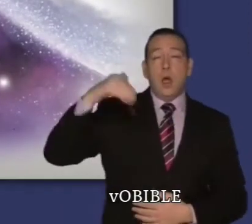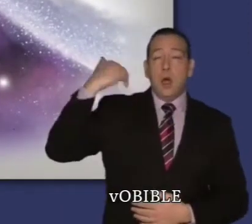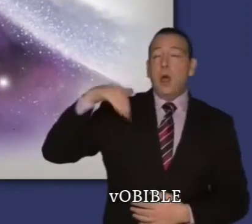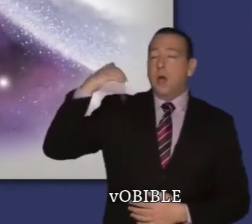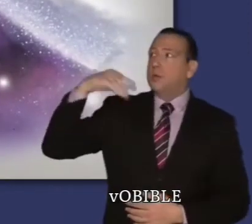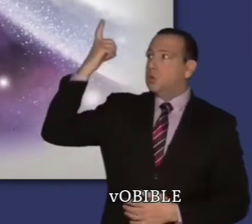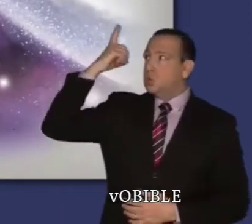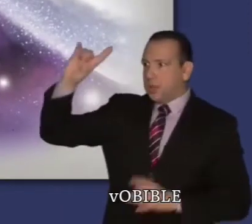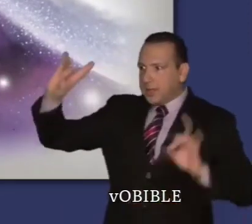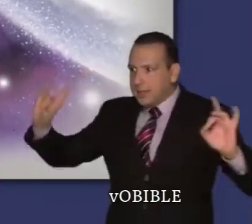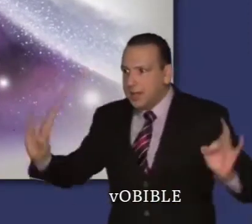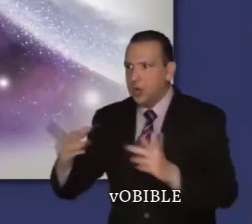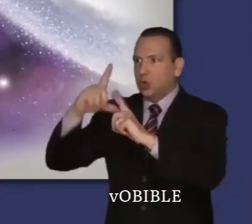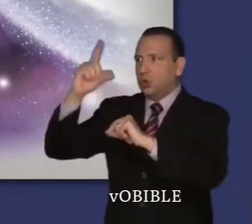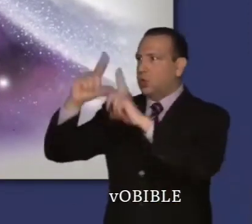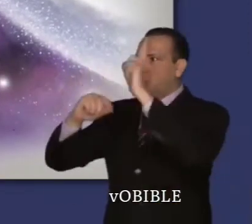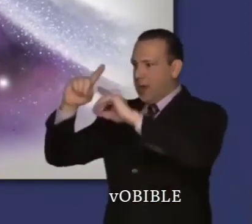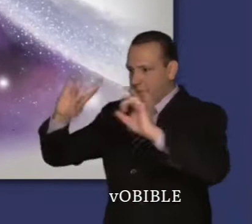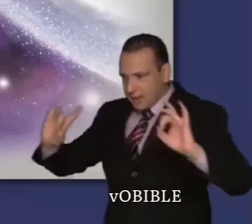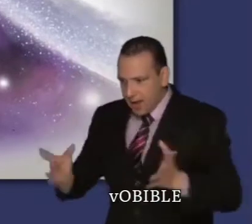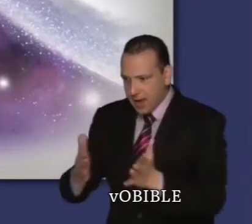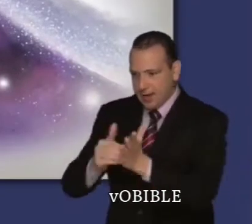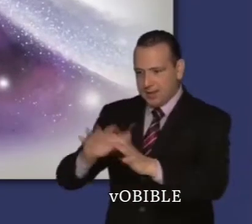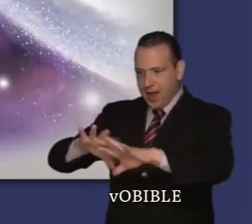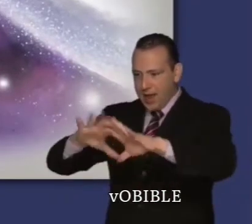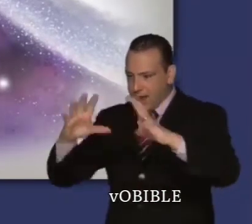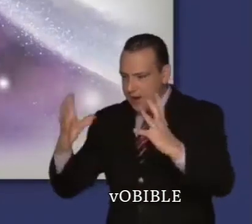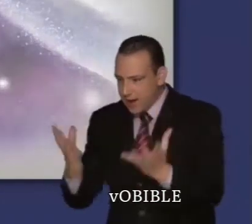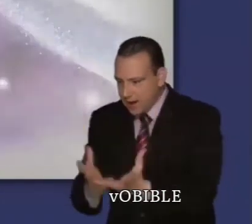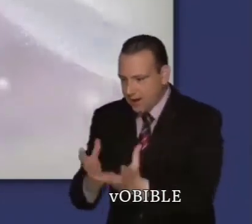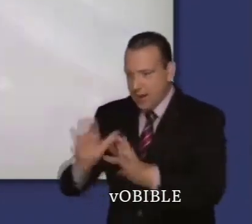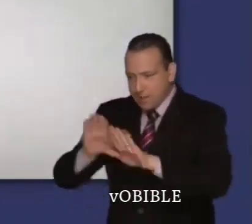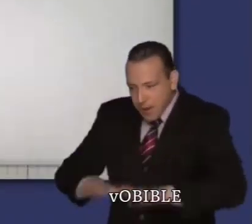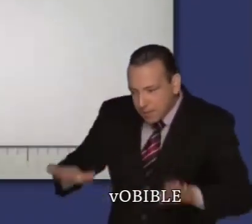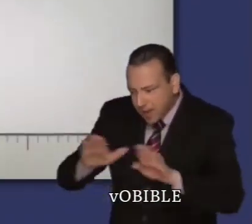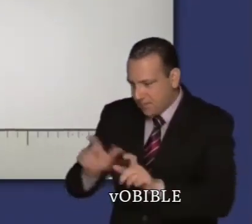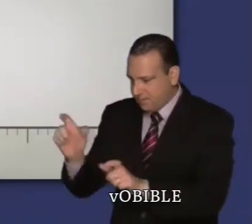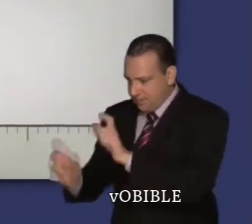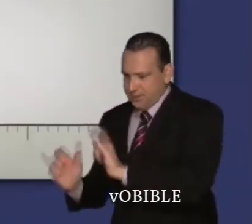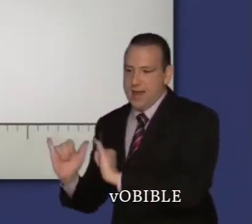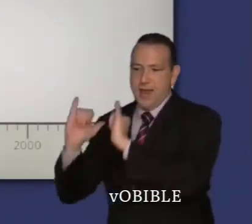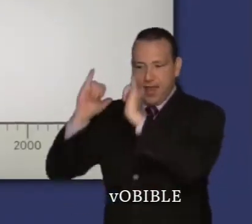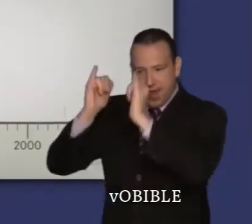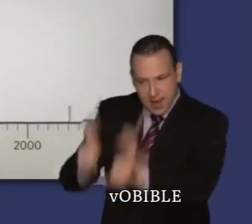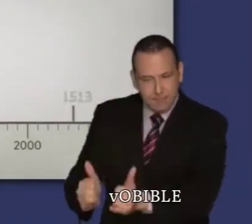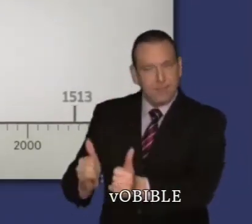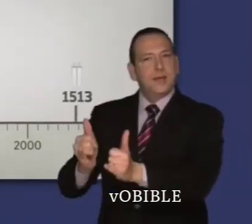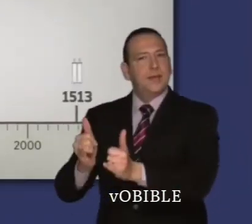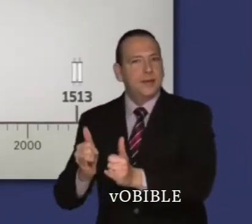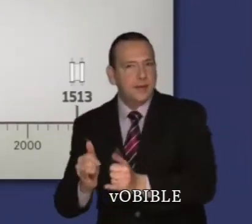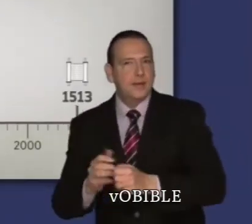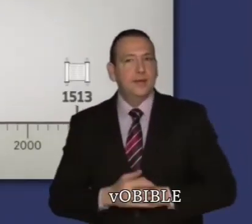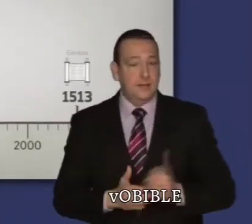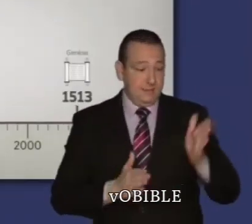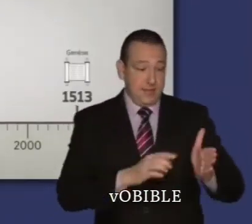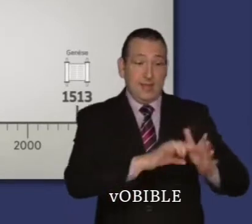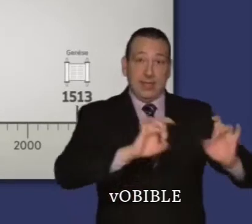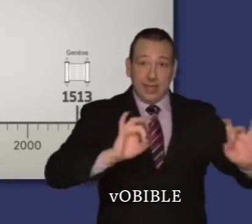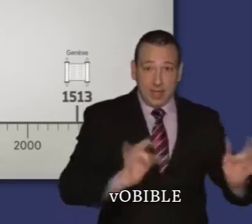et explique comment Dieu a préparé la terre pour que les humains y vivent. Le récit parle aussi de la naissance de la